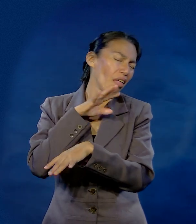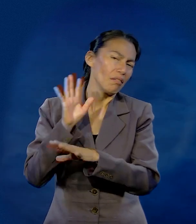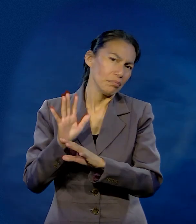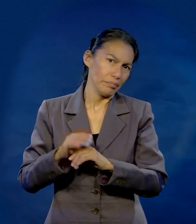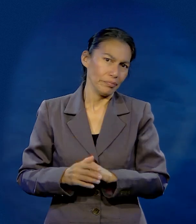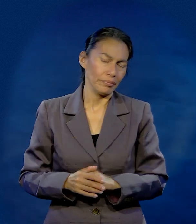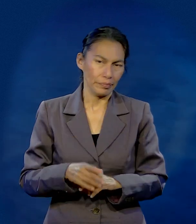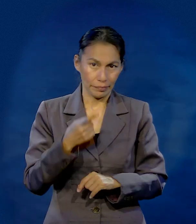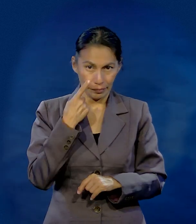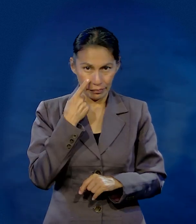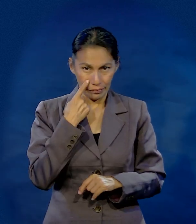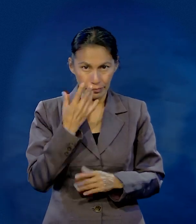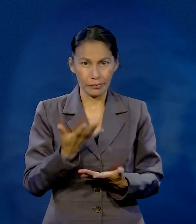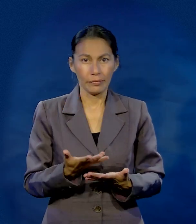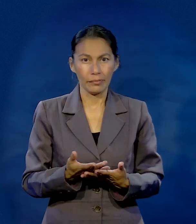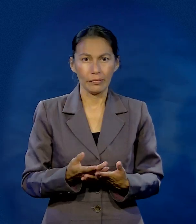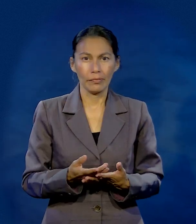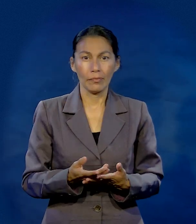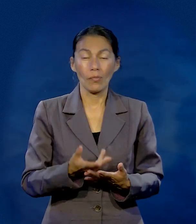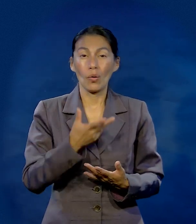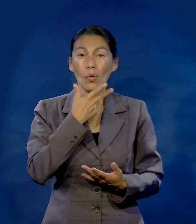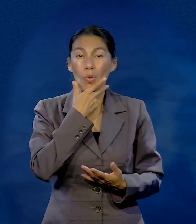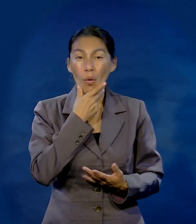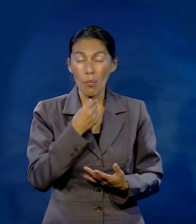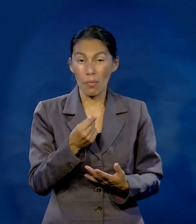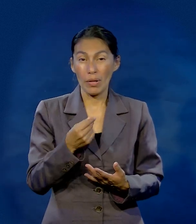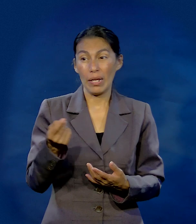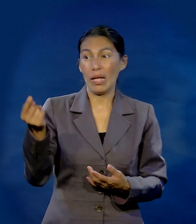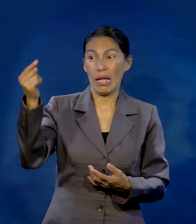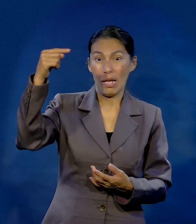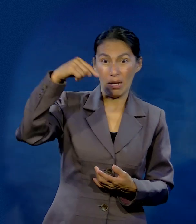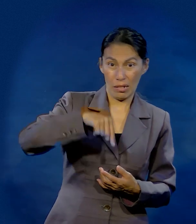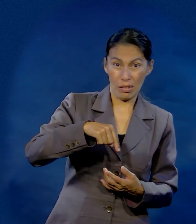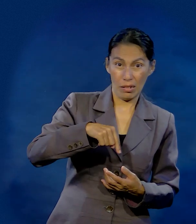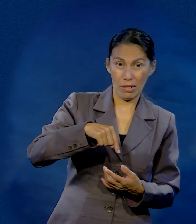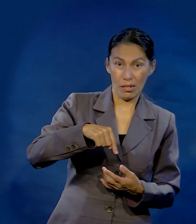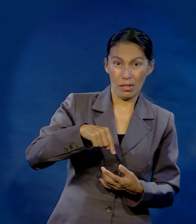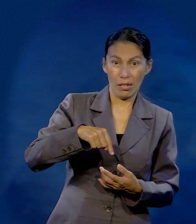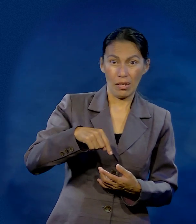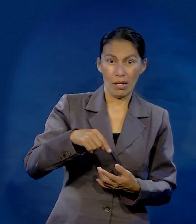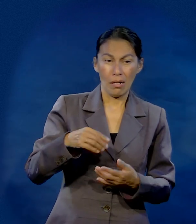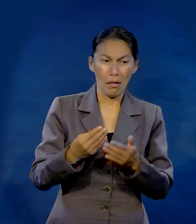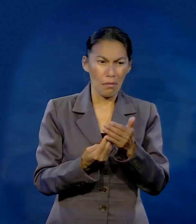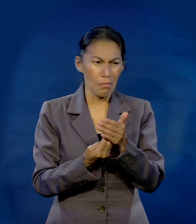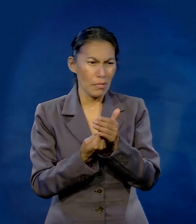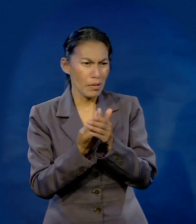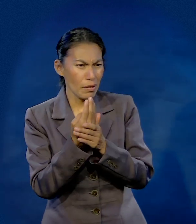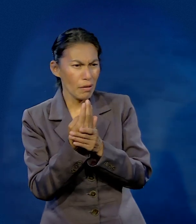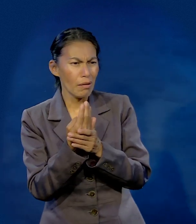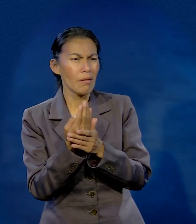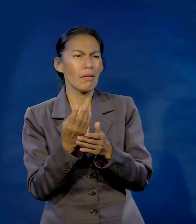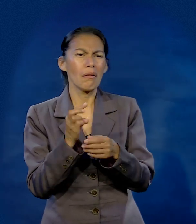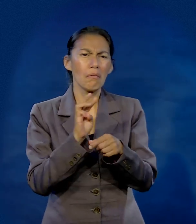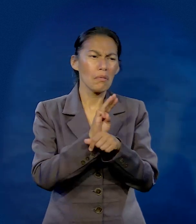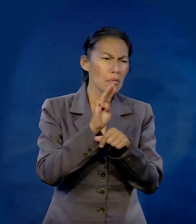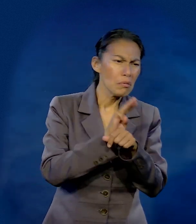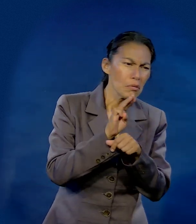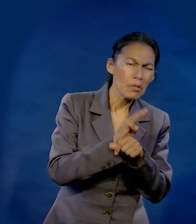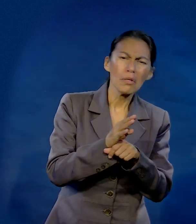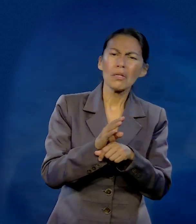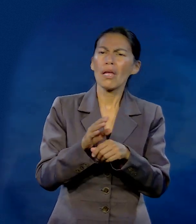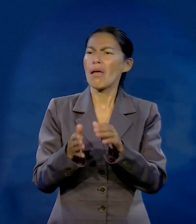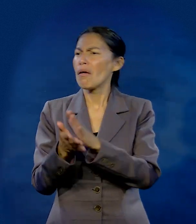eternas ahora por favor no me malinterprete todas las cosas que este hombre estaba haciendo son buenas en